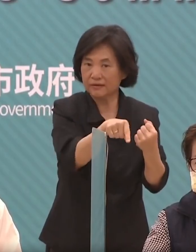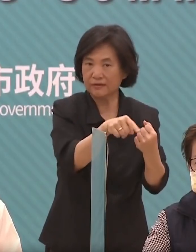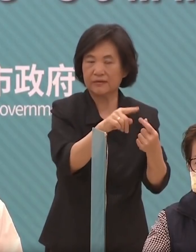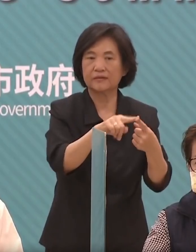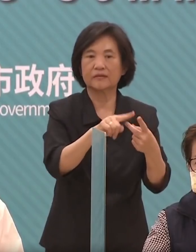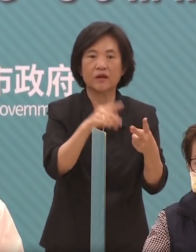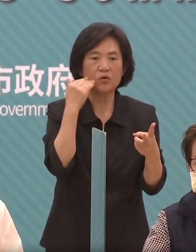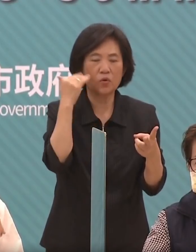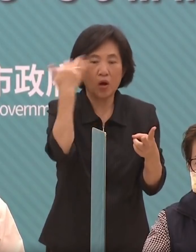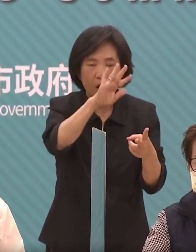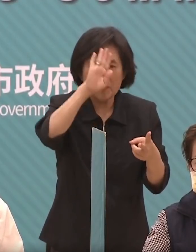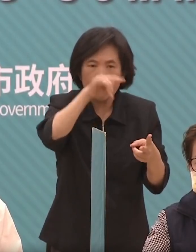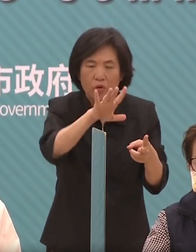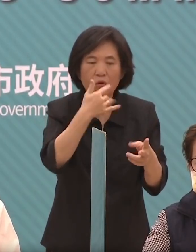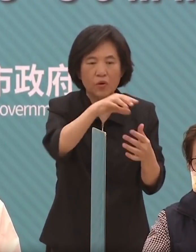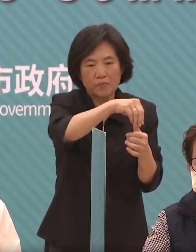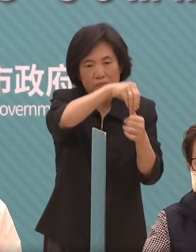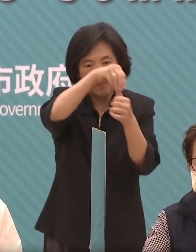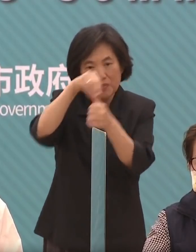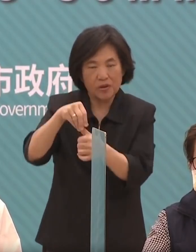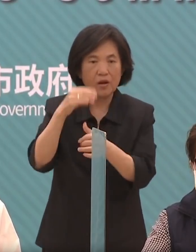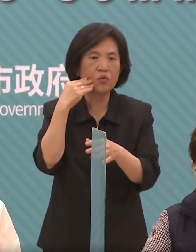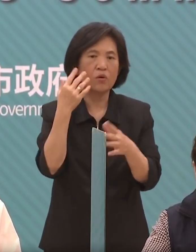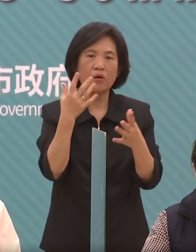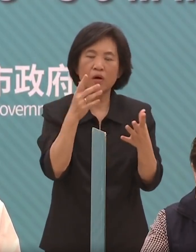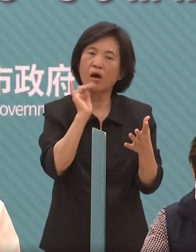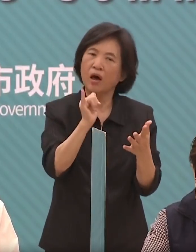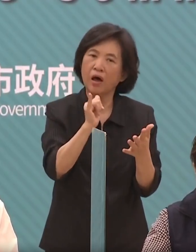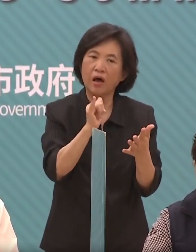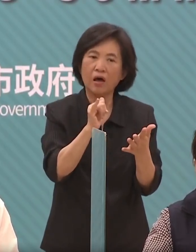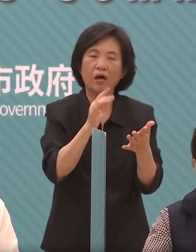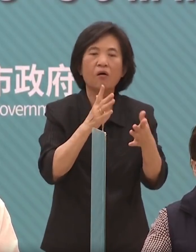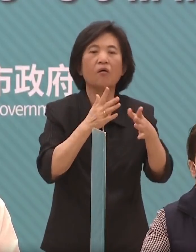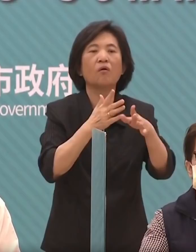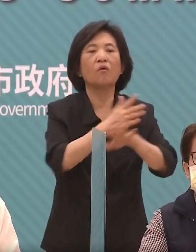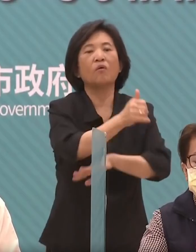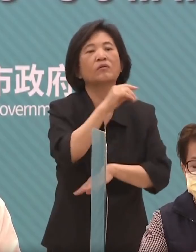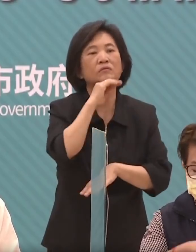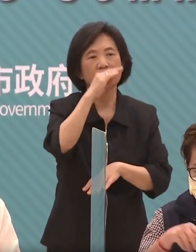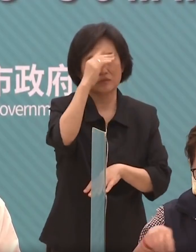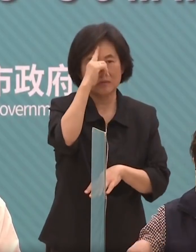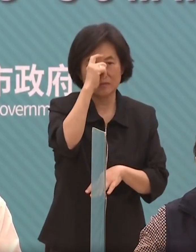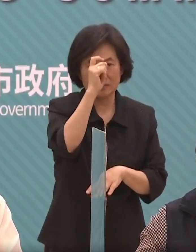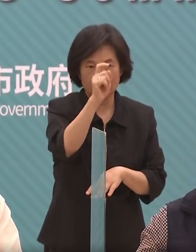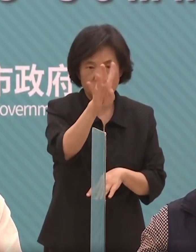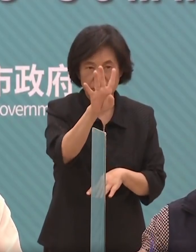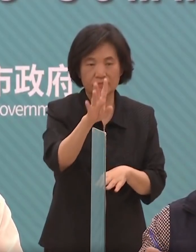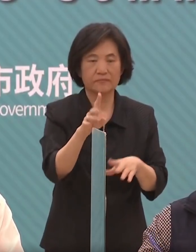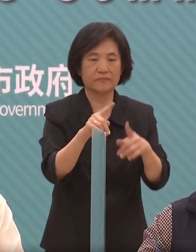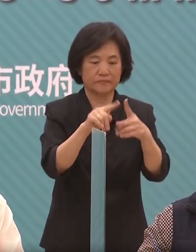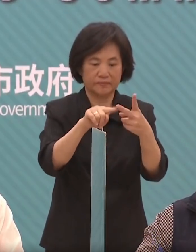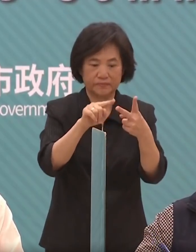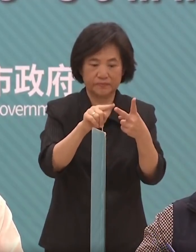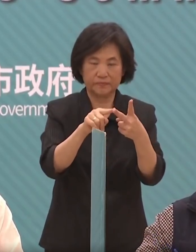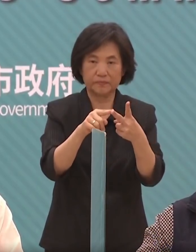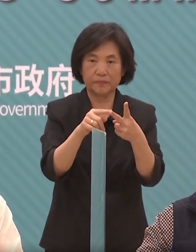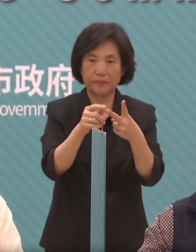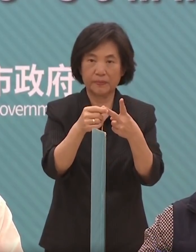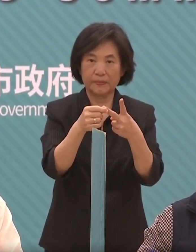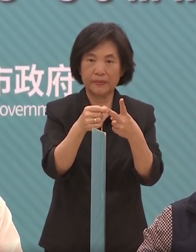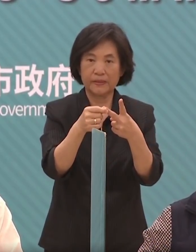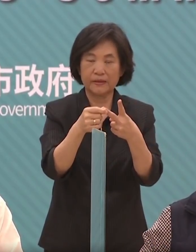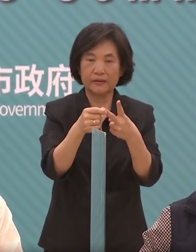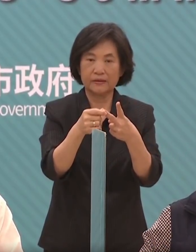那有症状就给他捞出来，啊，没有症状才让他进入台湾社会。另外有些防疫旅馆哦，它是专门在这